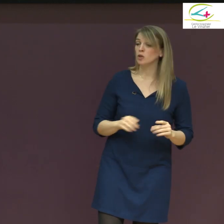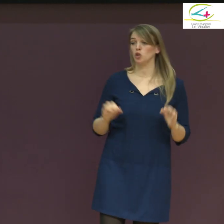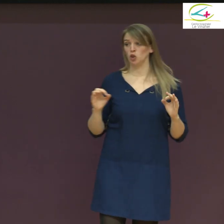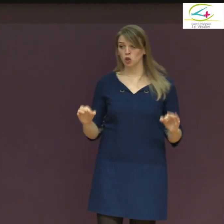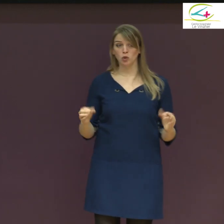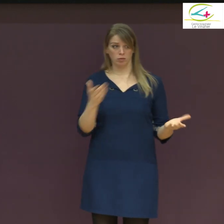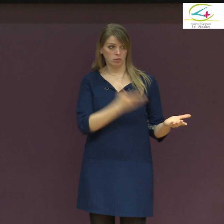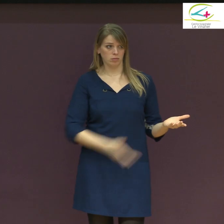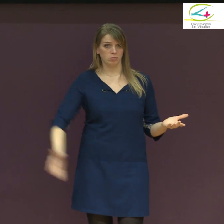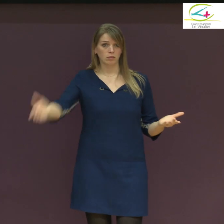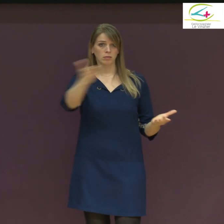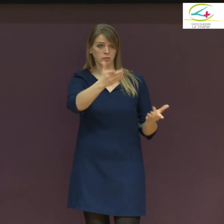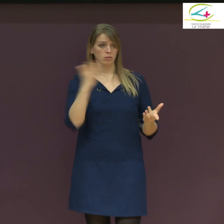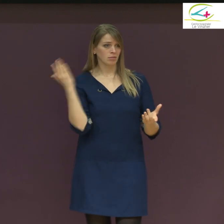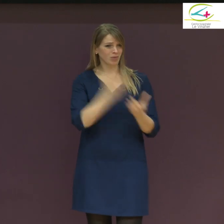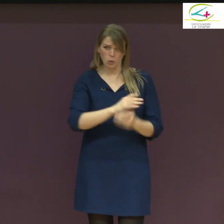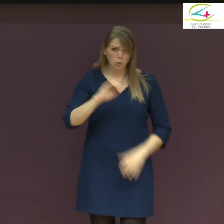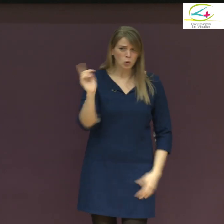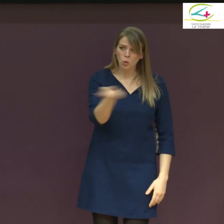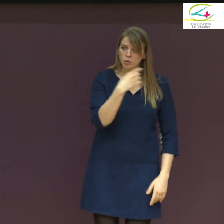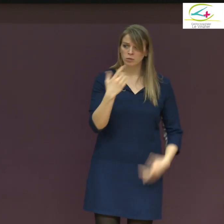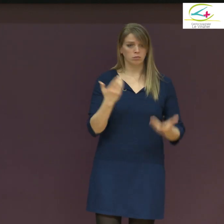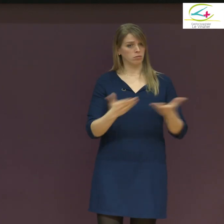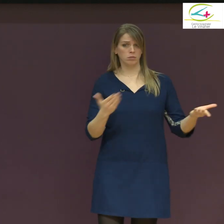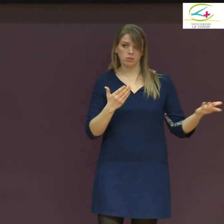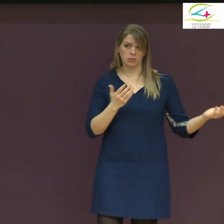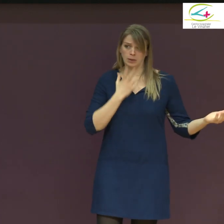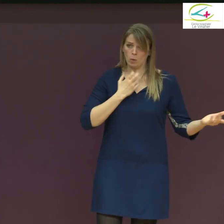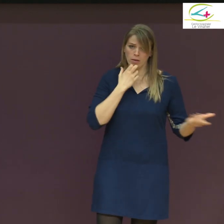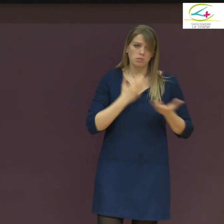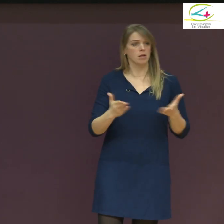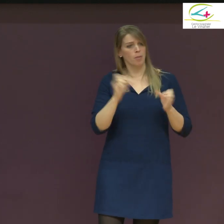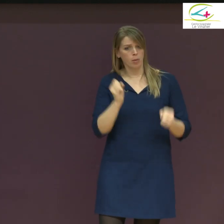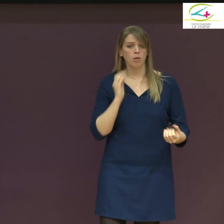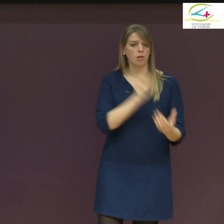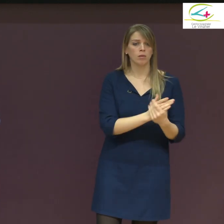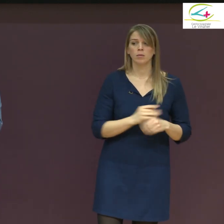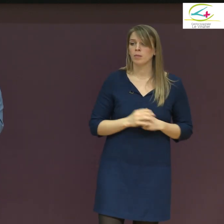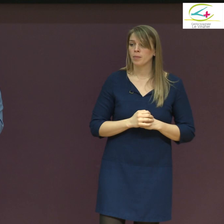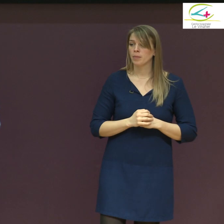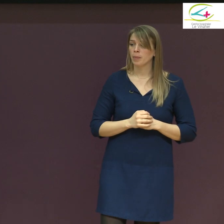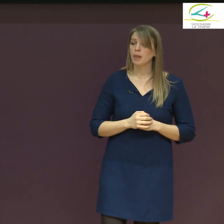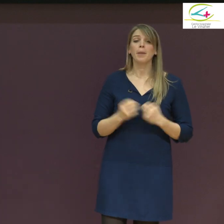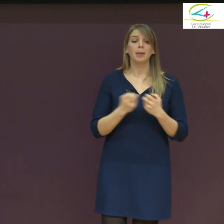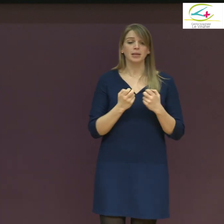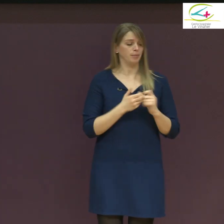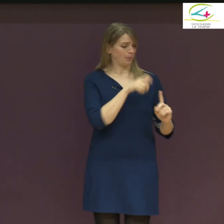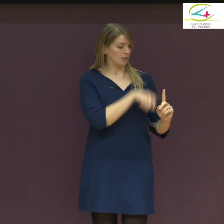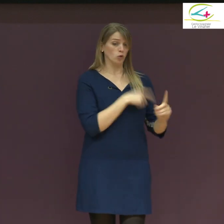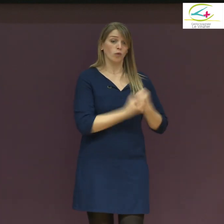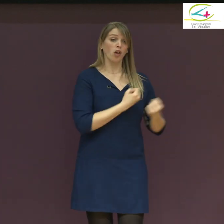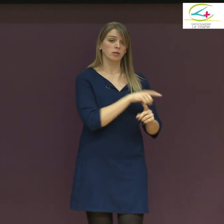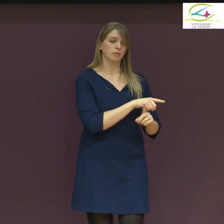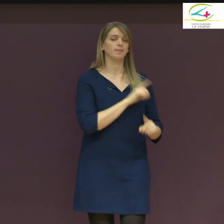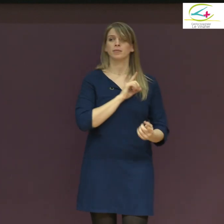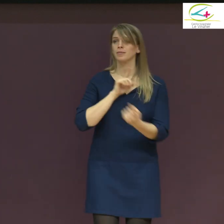vous pouvez agir, vous tous, en tant que simple citoyen. C'est-à-dire que la première personne qu'elle va venir voir,